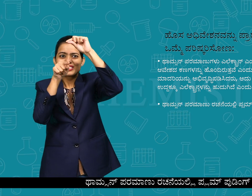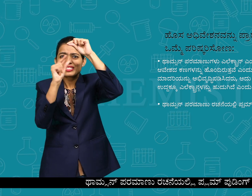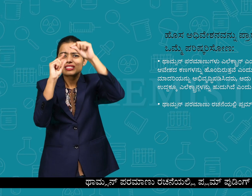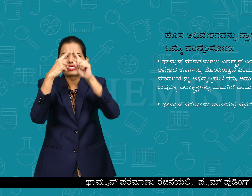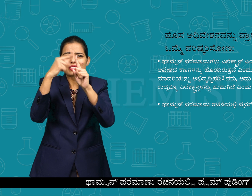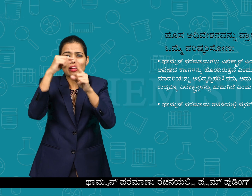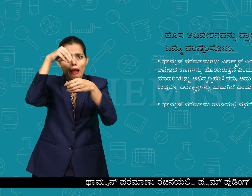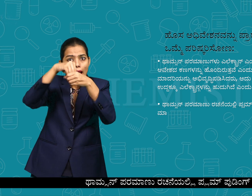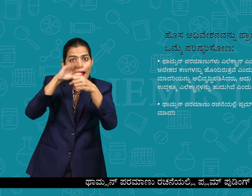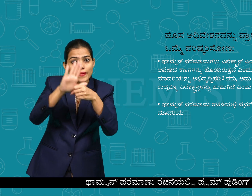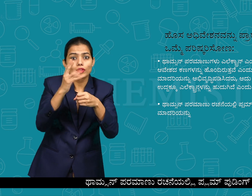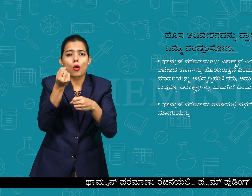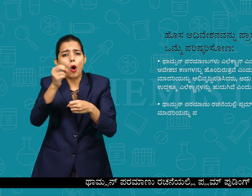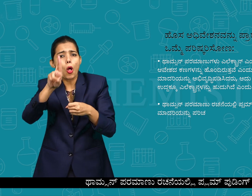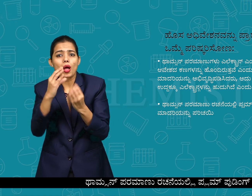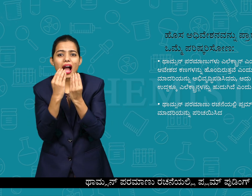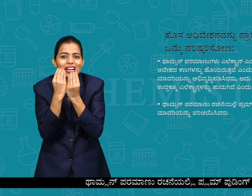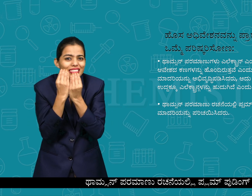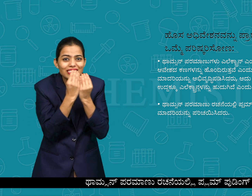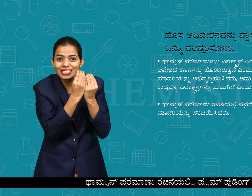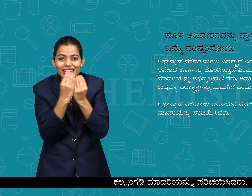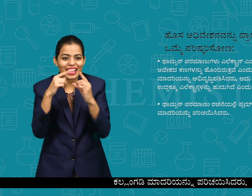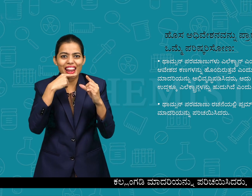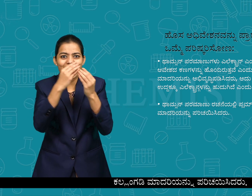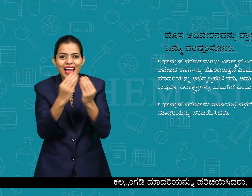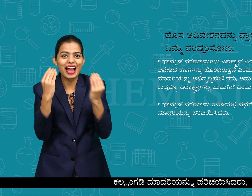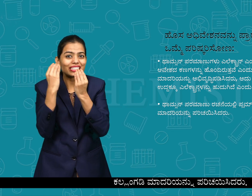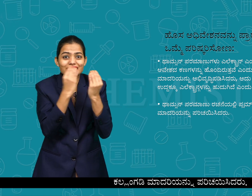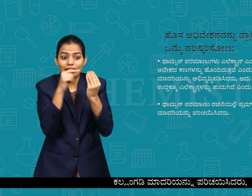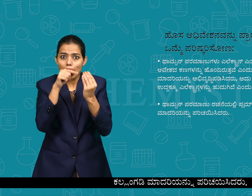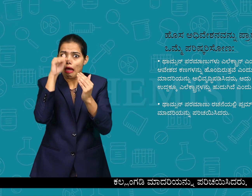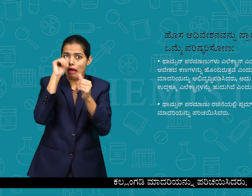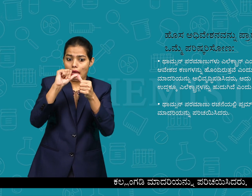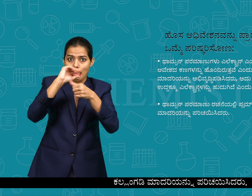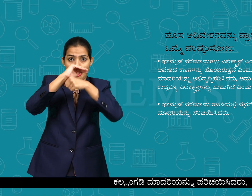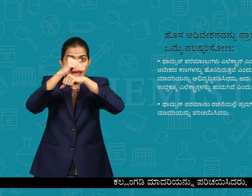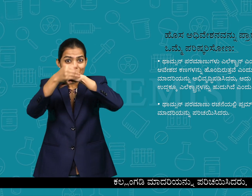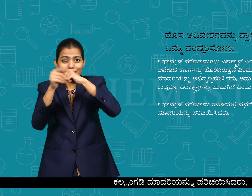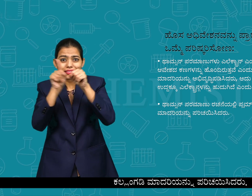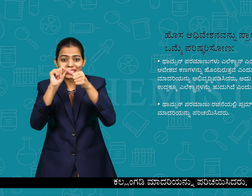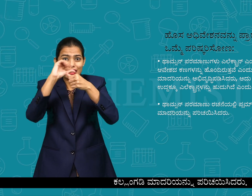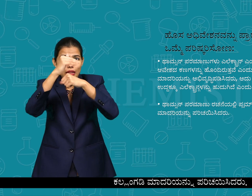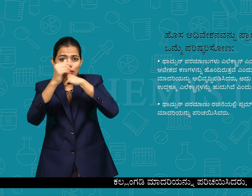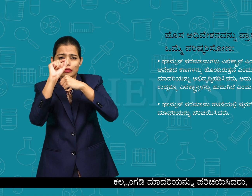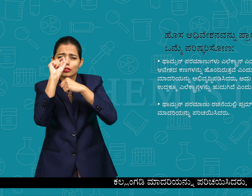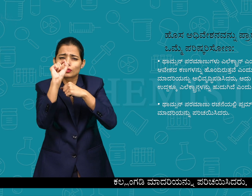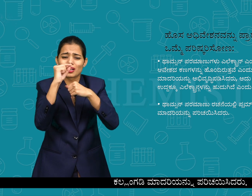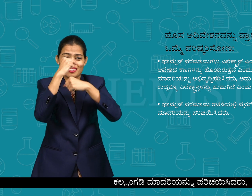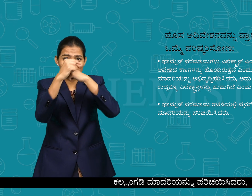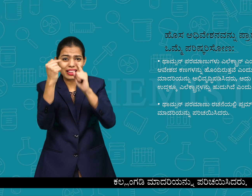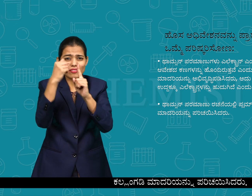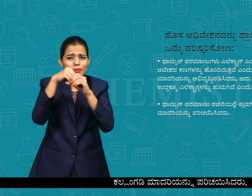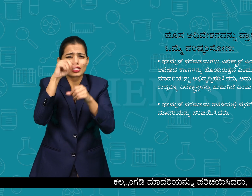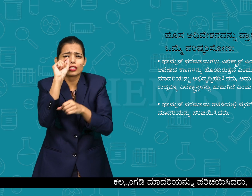ಪರಮಾಣು ರಚನೆಯಲ್ಲಿ ಪ್ಲಾಮ್ ಪುಡಿಂಗ್ ಅಥವಾ ಕಲ್ಲಂಗಡಿ ಮಾದರಿಯನ್ನು ಪರಿಚಯಿಸಿದರು.